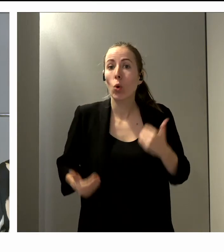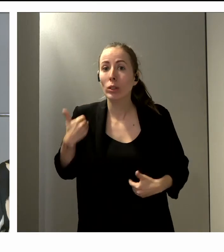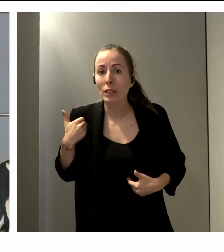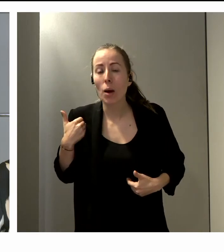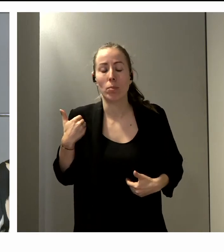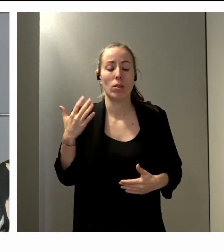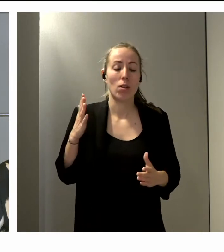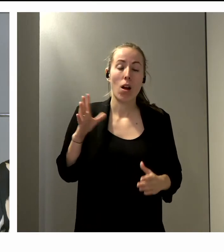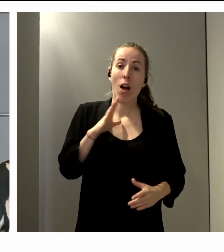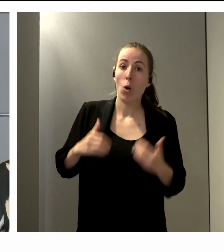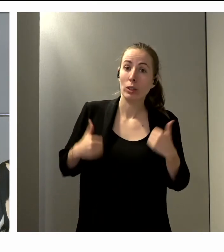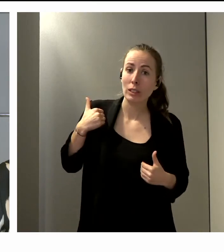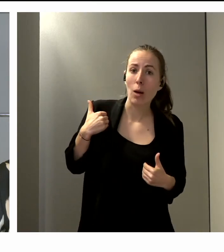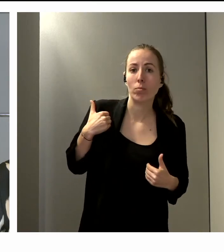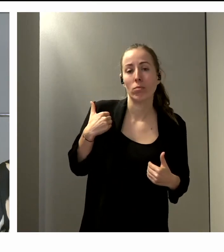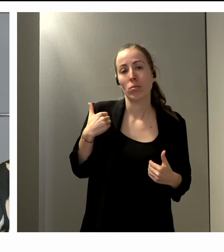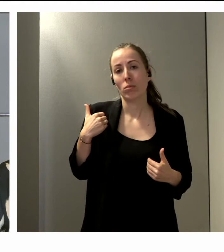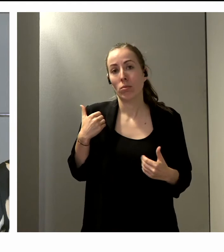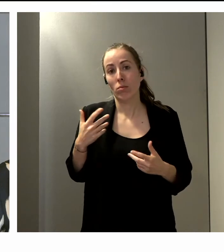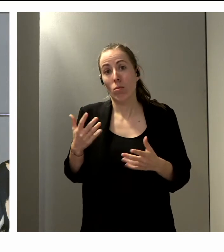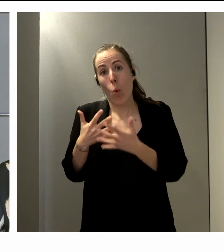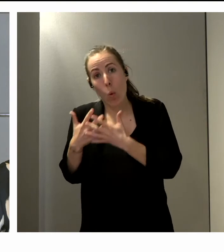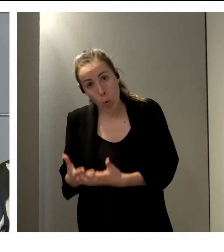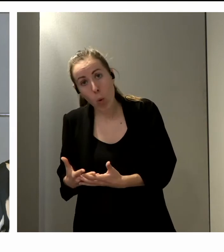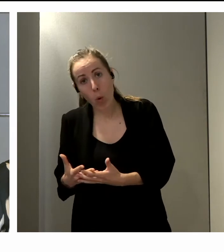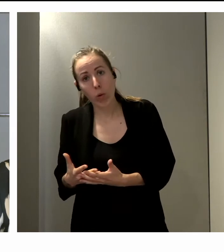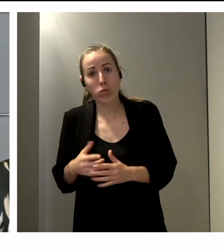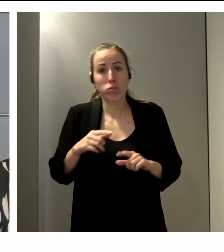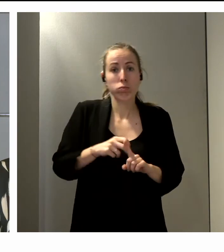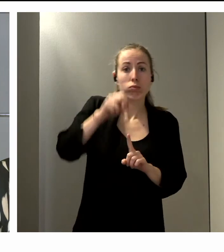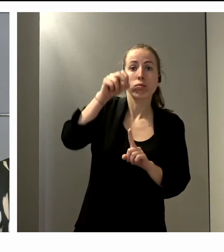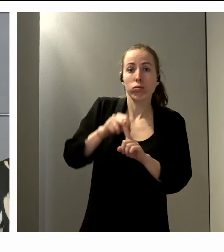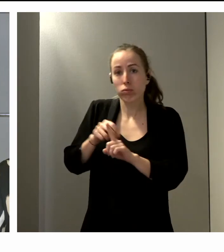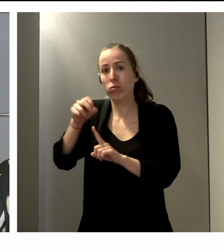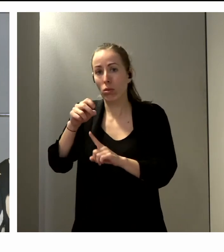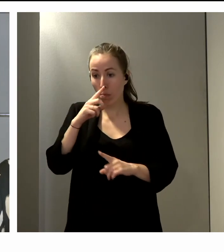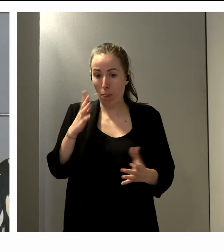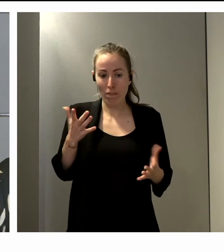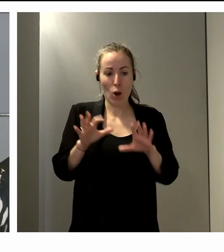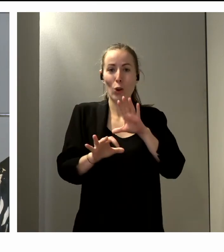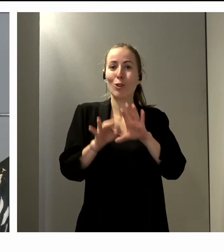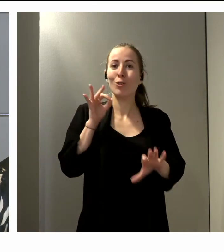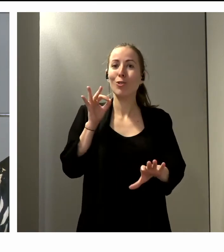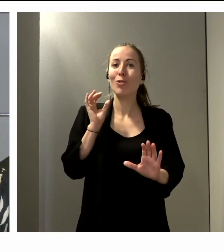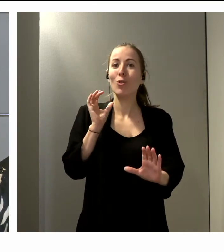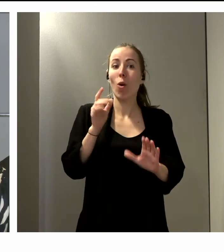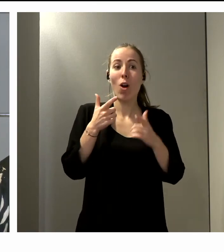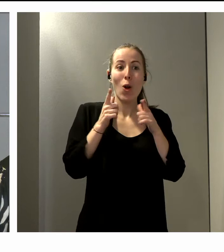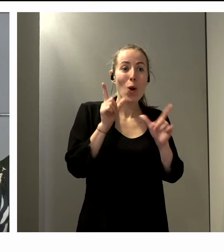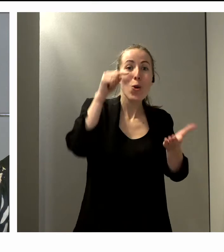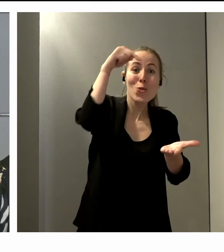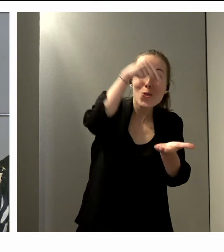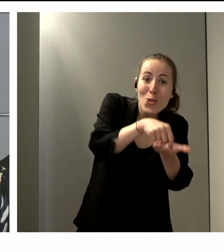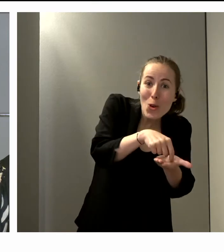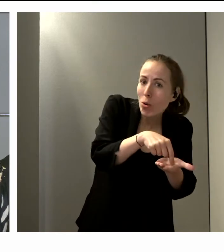handicaps plus ou moins lourds, on n'a pas la même latitude de choix en termes de lieu universitaire où on